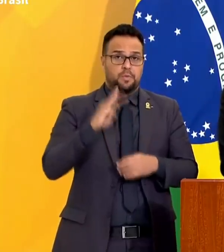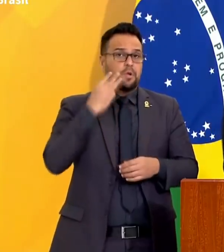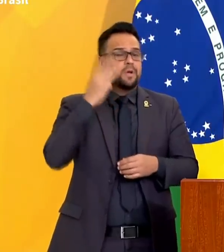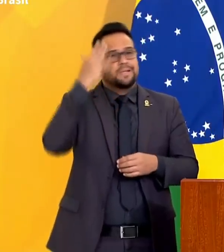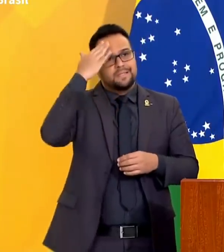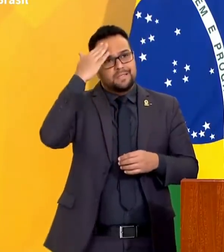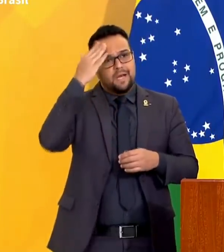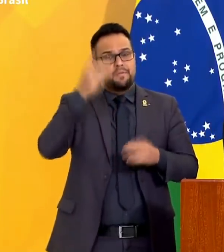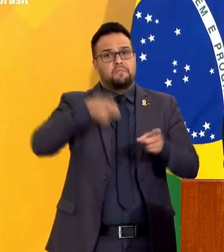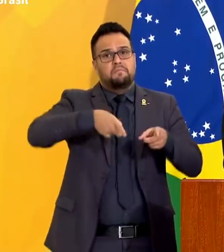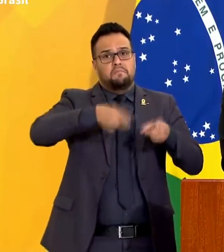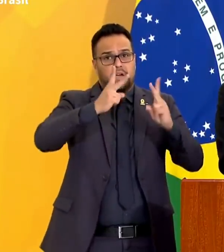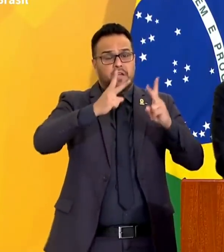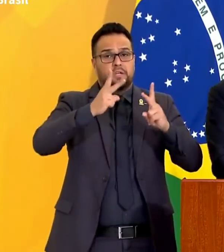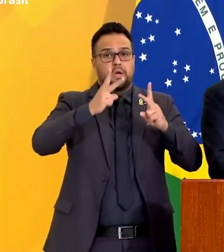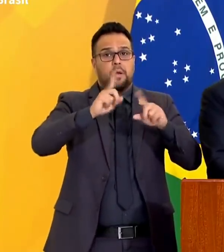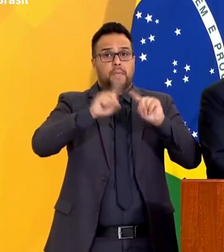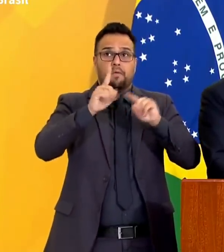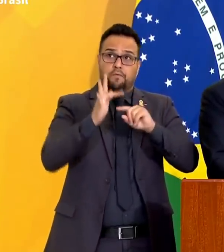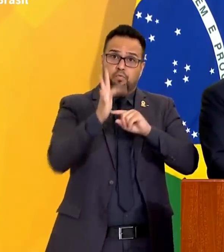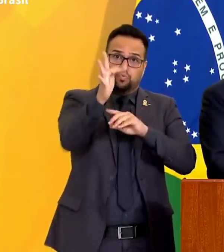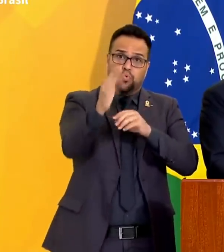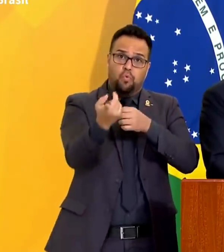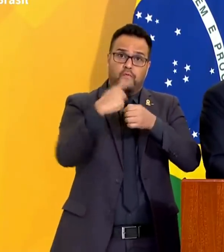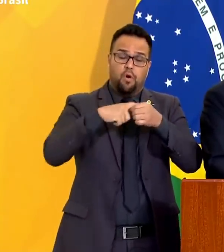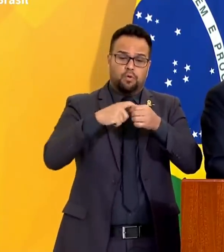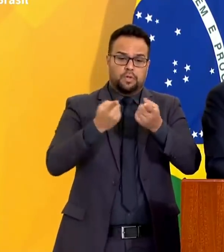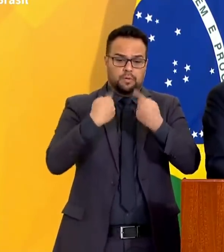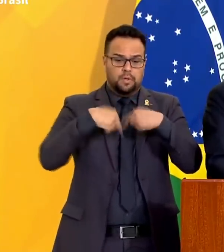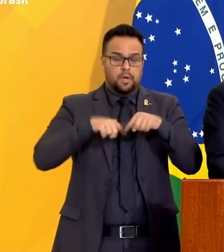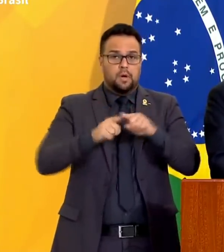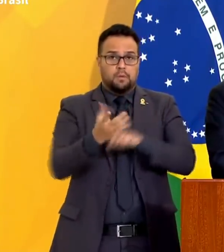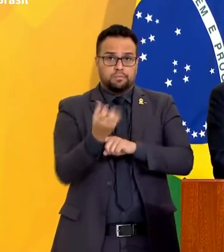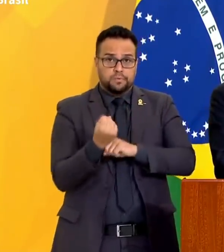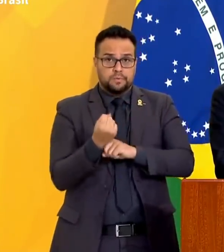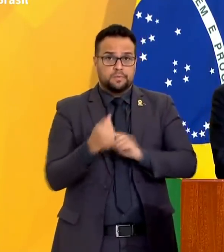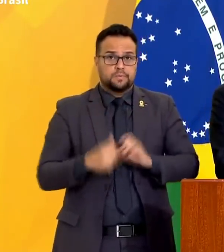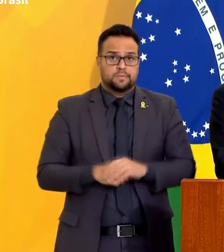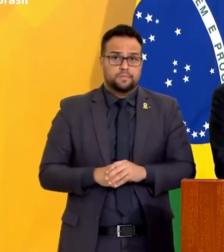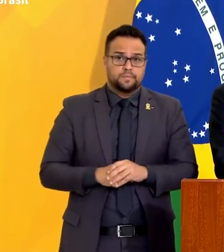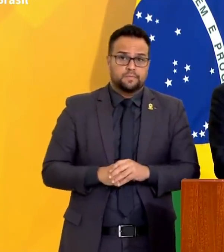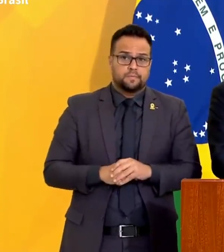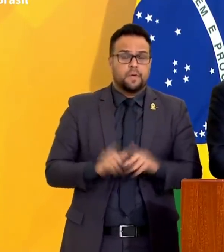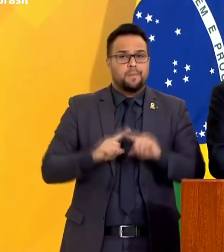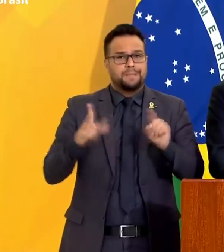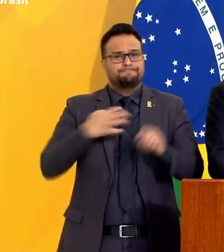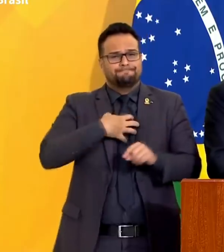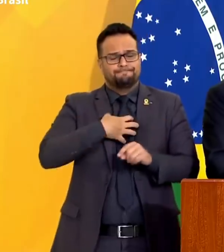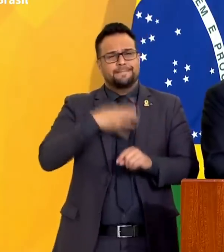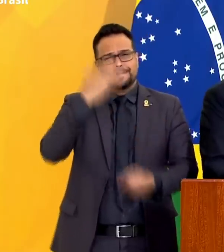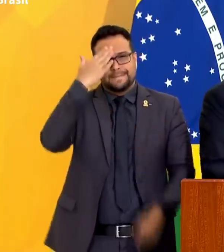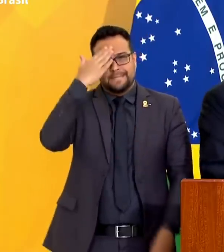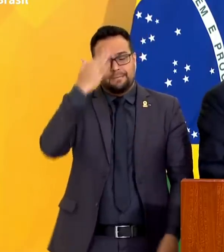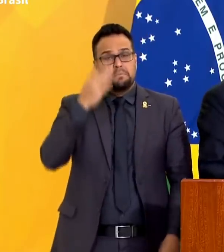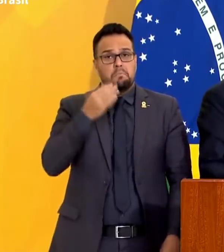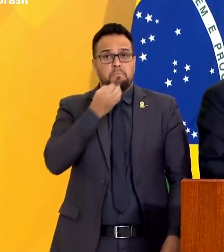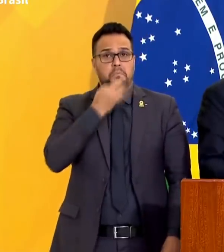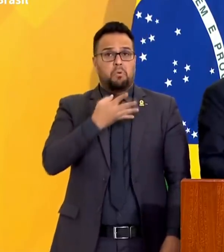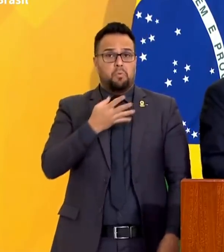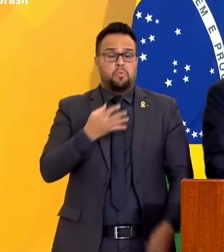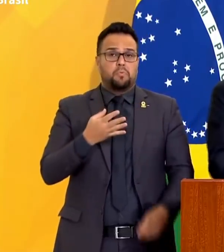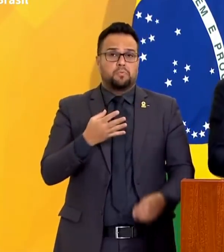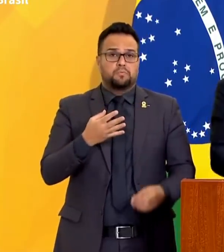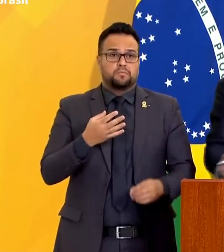da o leitor para rebater críticas ao texto e afirmou que não se trata de uma PEC do calote é bacana né decisão